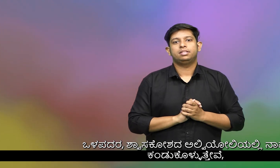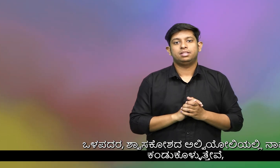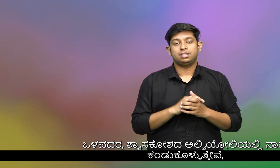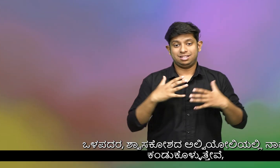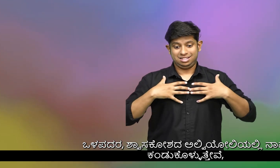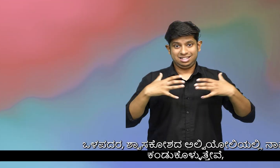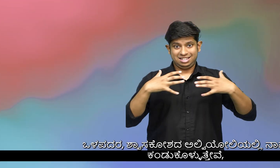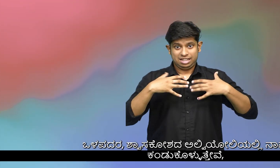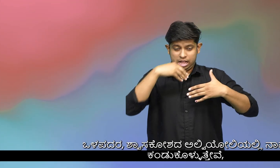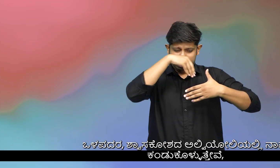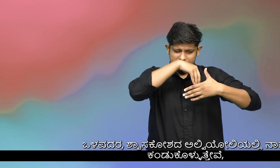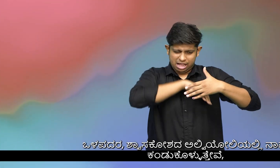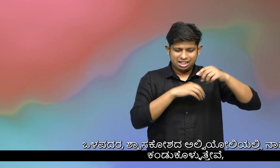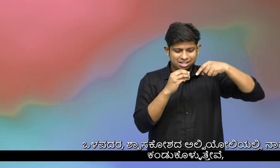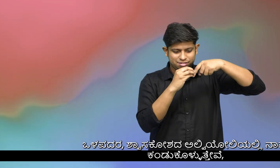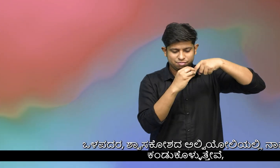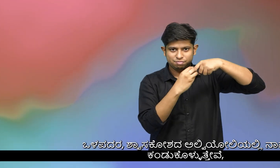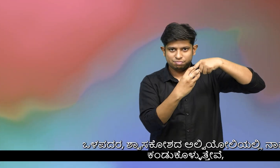ನಾವು ಕಂಡುಕೊಳ್ಳುತ್ತೇವೆ.